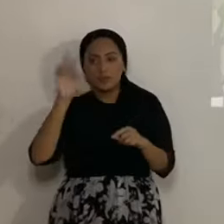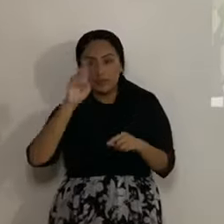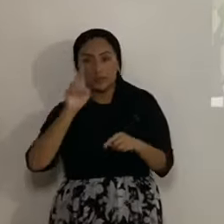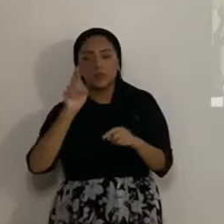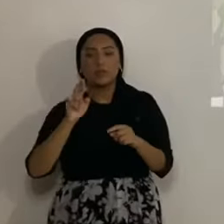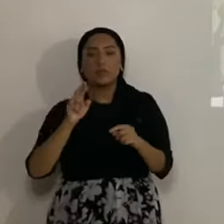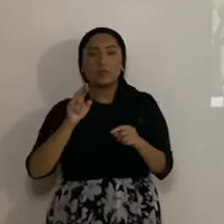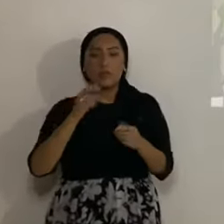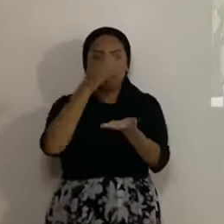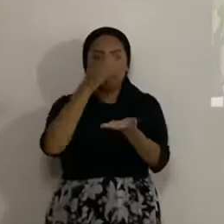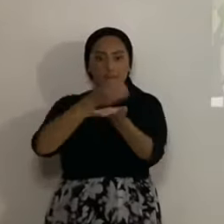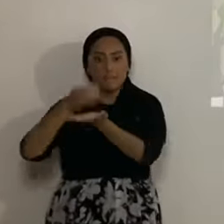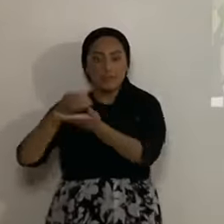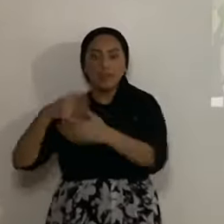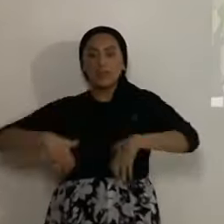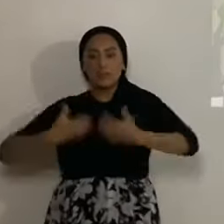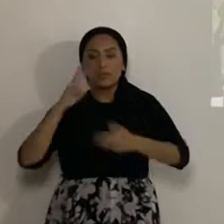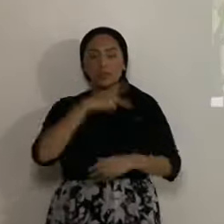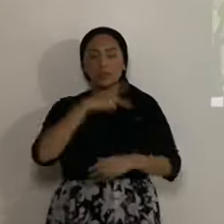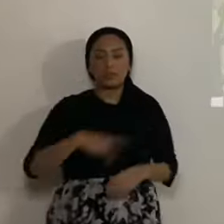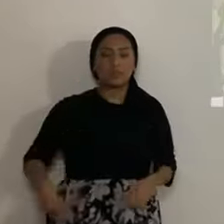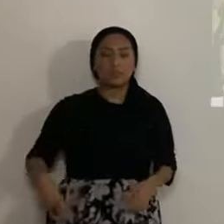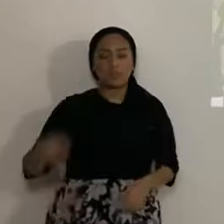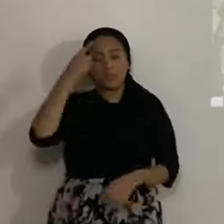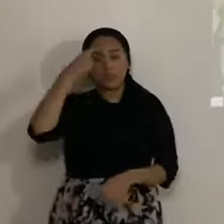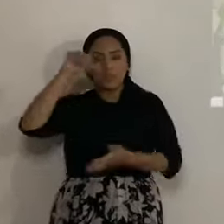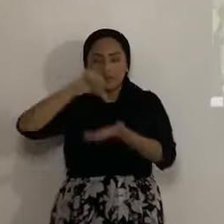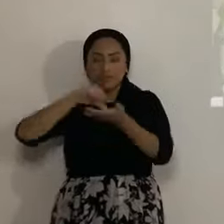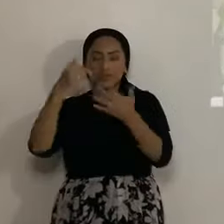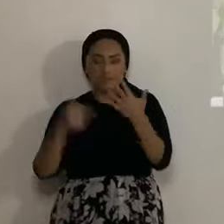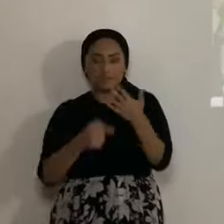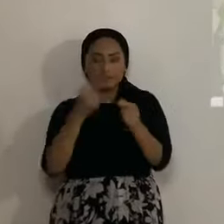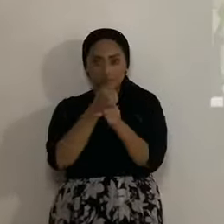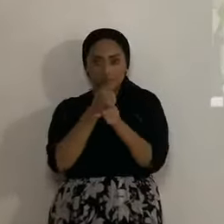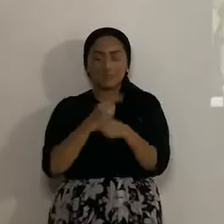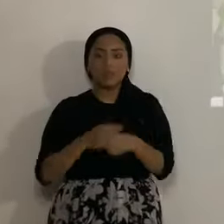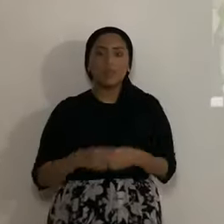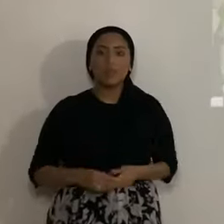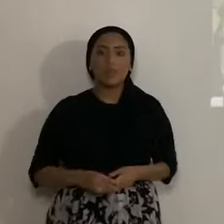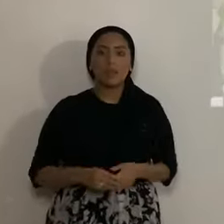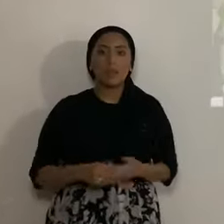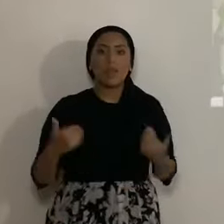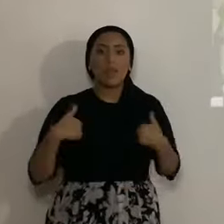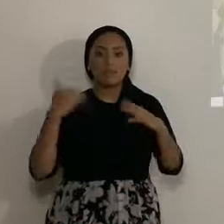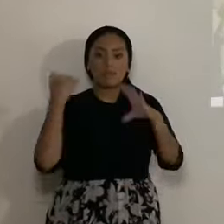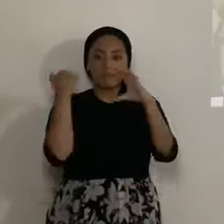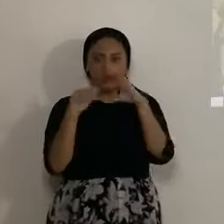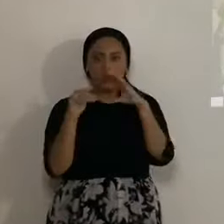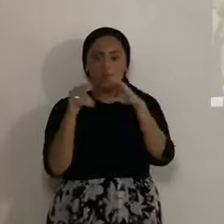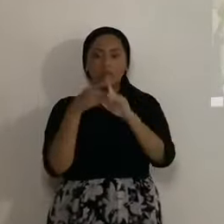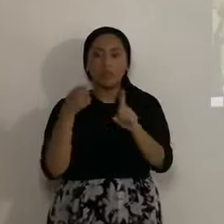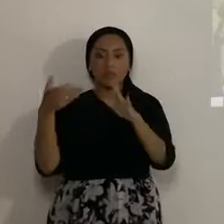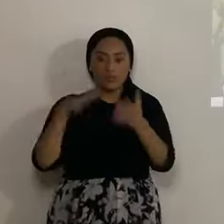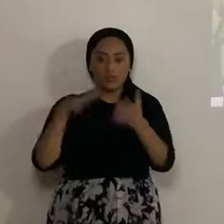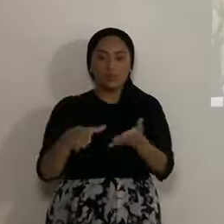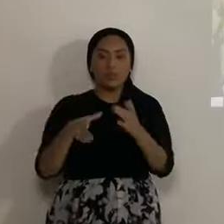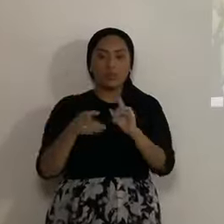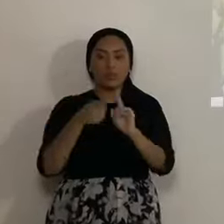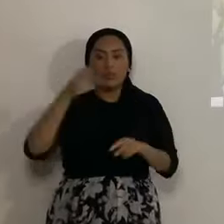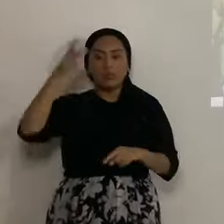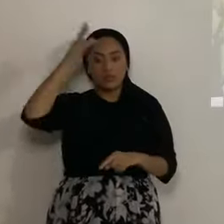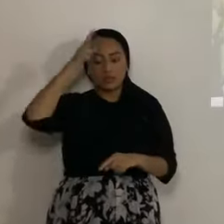ira, en Segunda de Reyes para los Asirios, etc. Sí, hay mensajeros de muerte de parte de